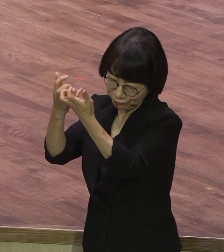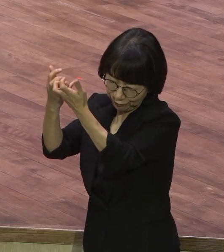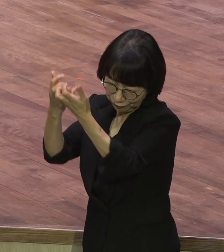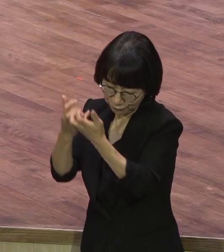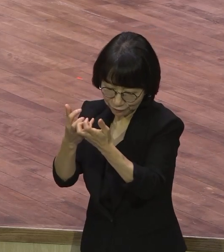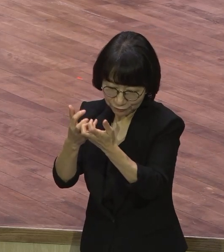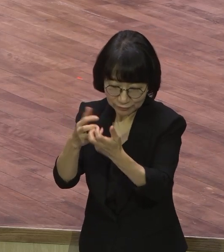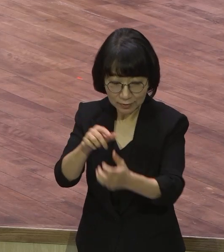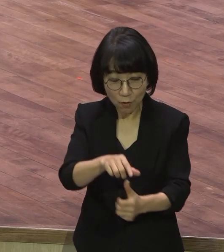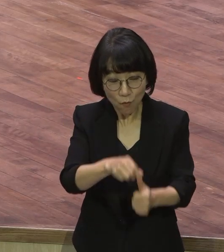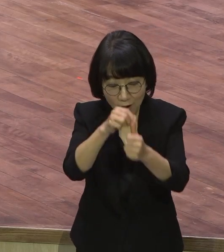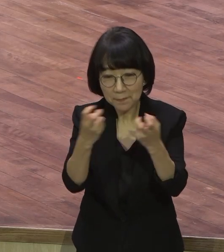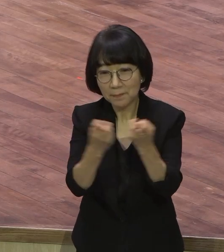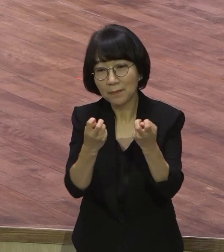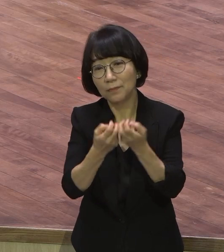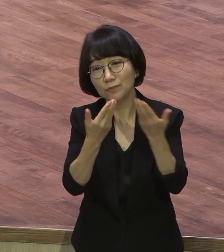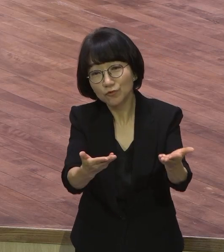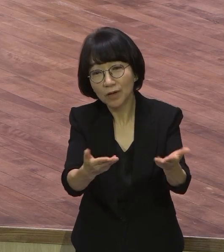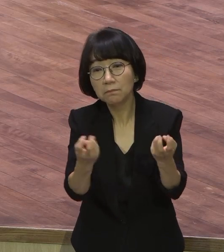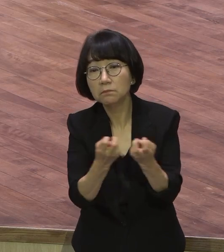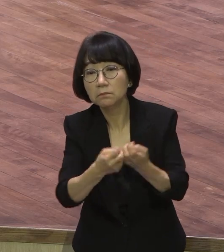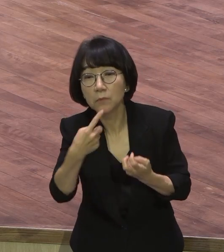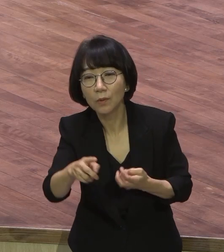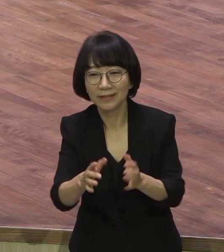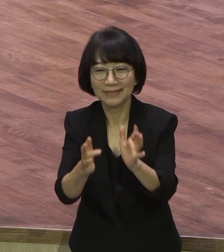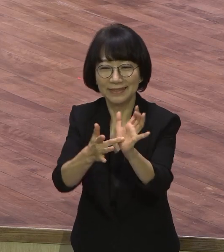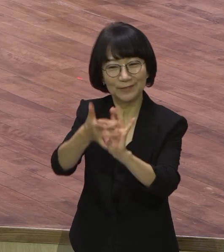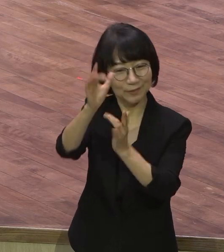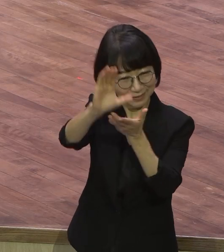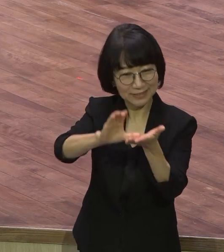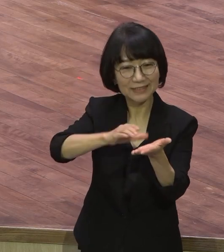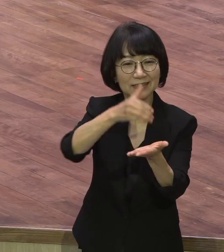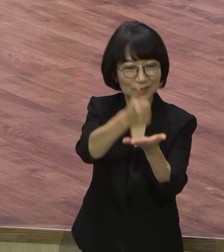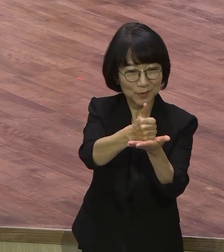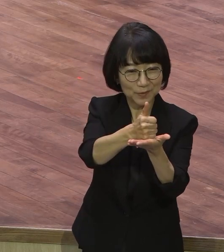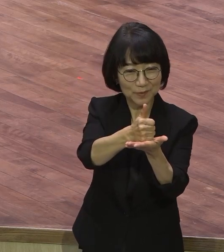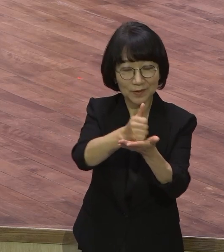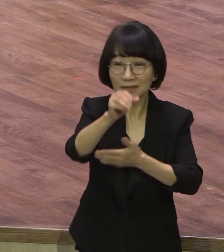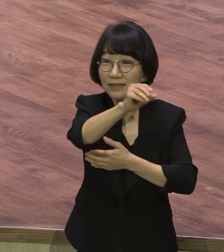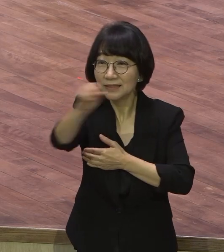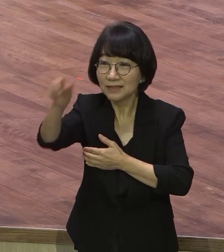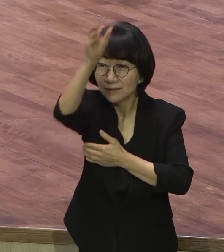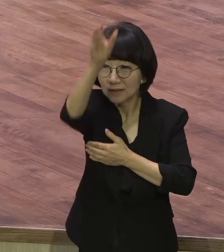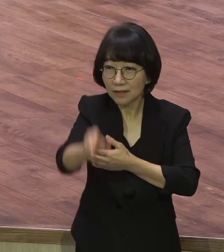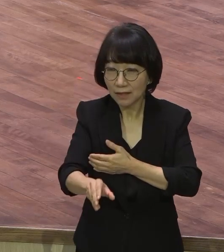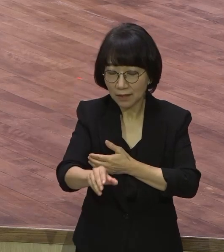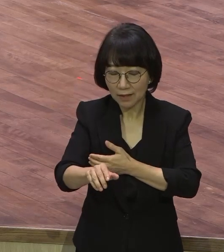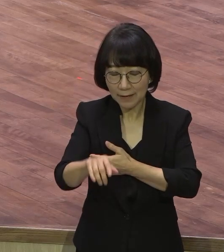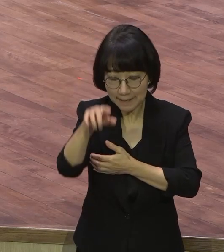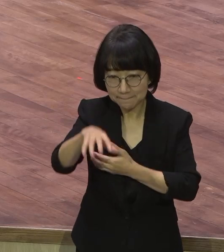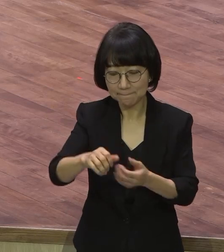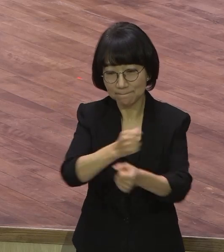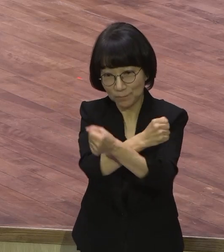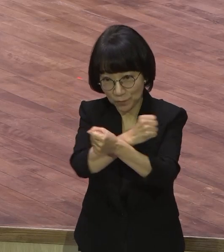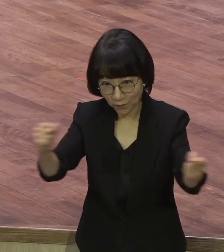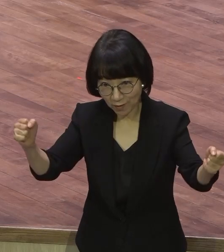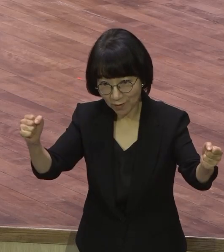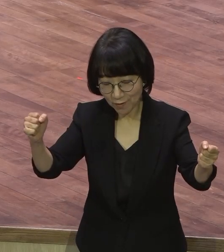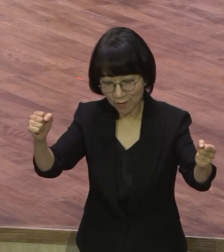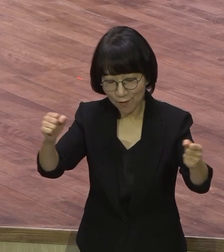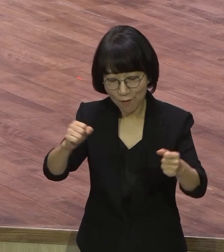그리스도예요. 예수 그리스도의 십자가 대속과 부활을 통해서 인간은 유일하게